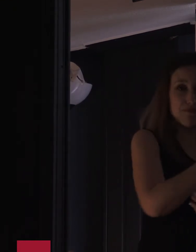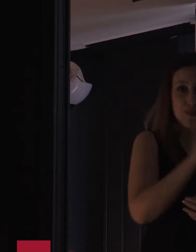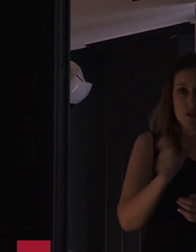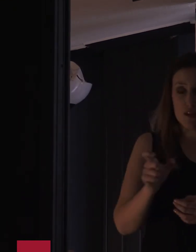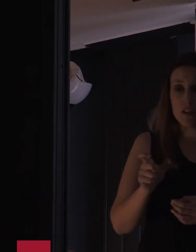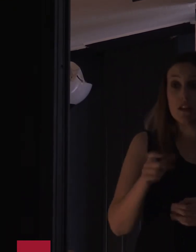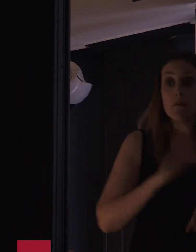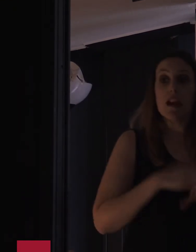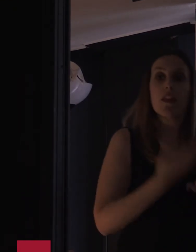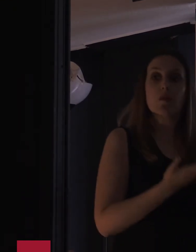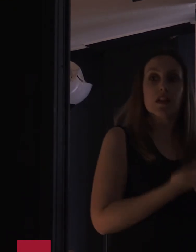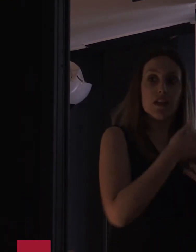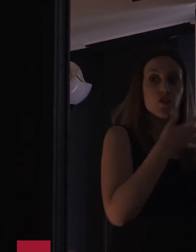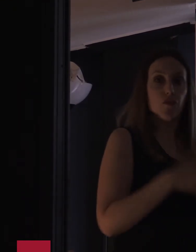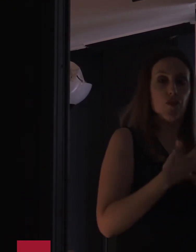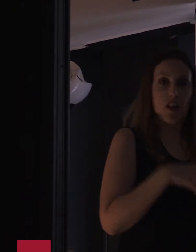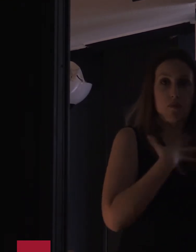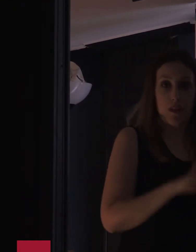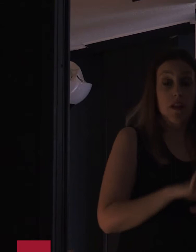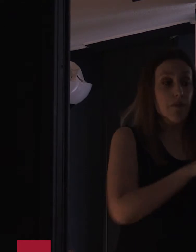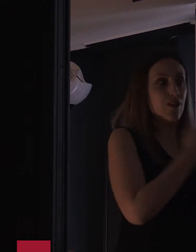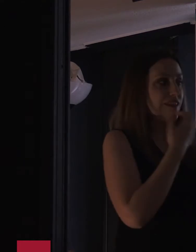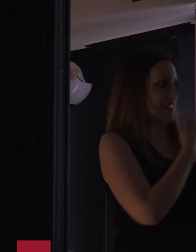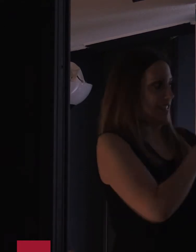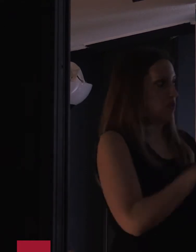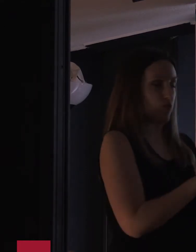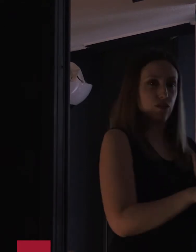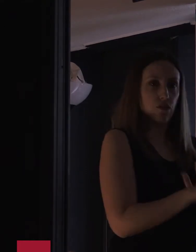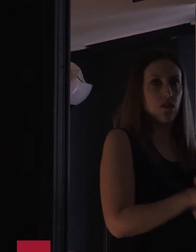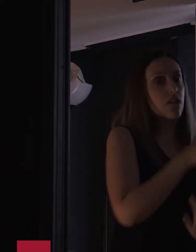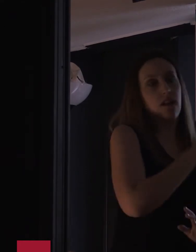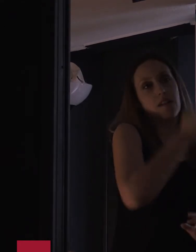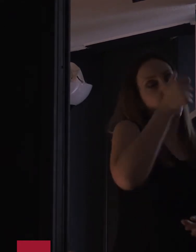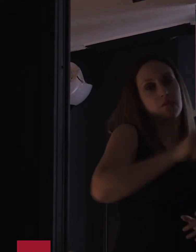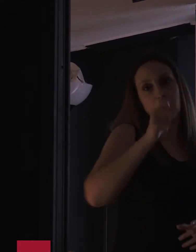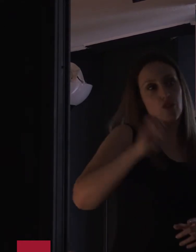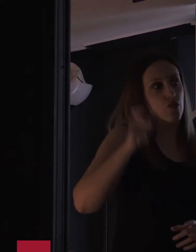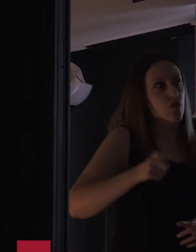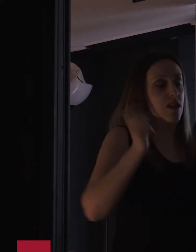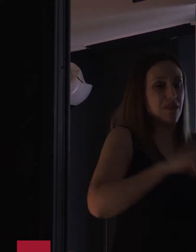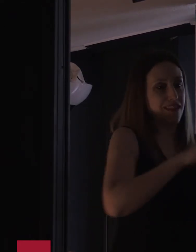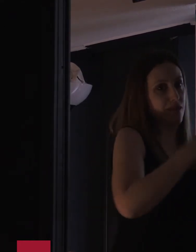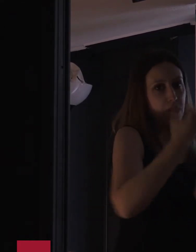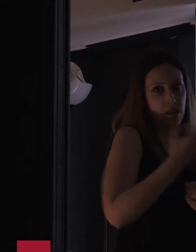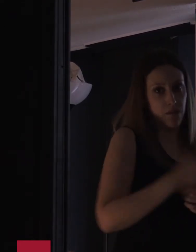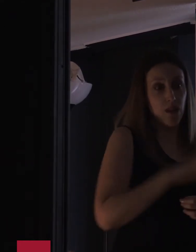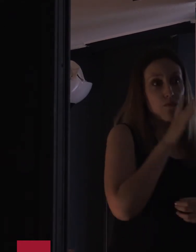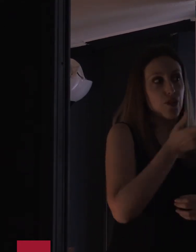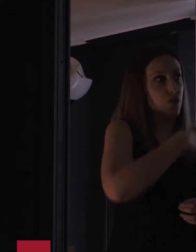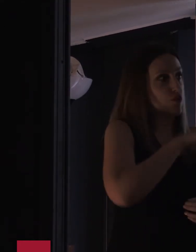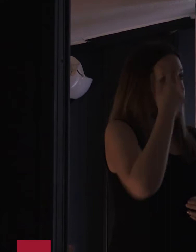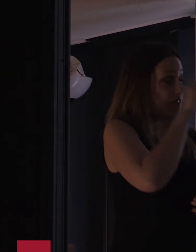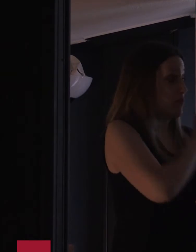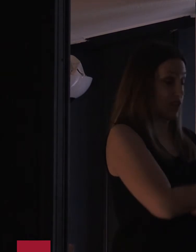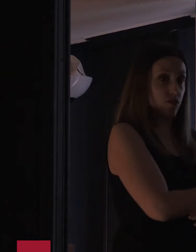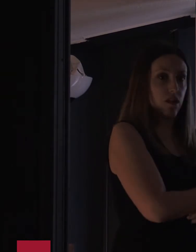ir demostrando que esto puede funcionar? Pero si esto sigue adelante, aquí tiene que haber más gente. Porque nosotros sabemos hacer